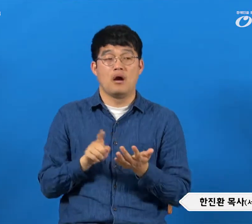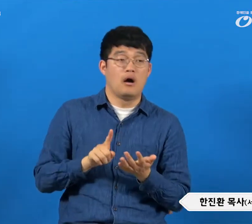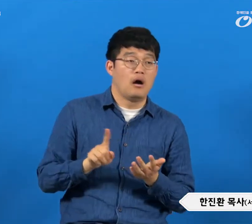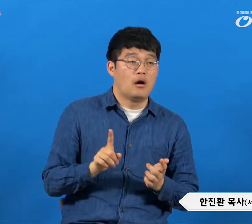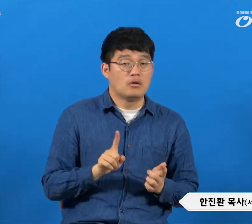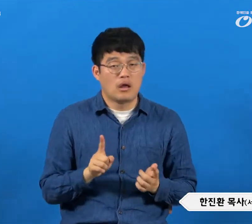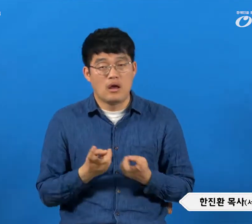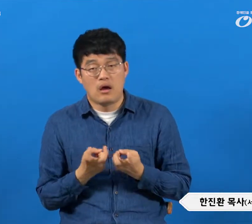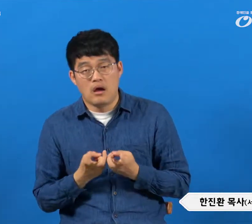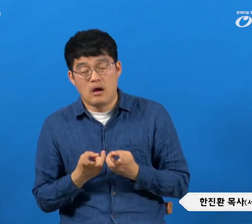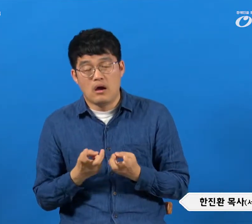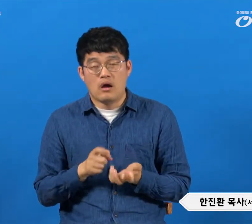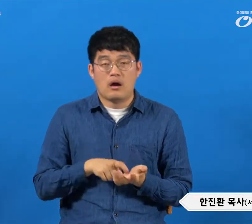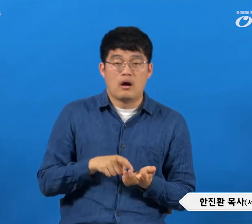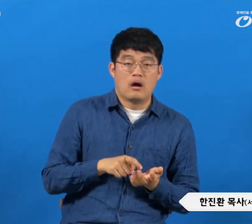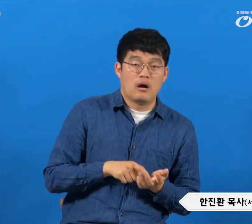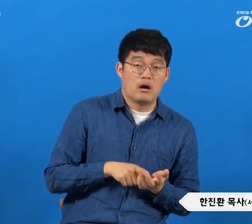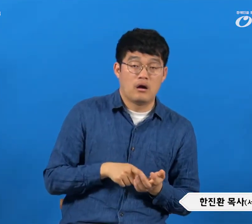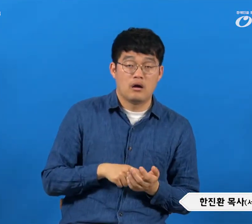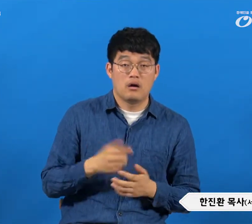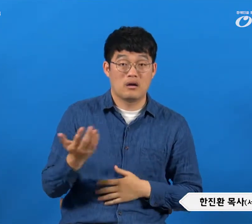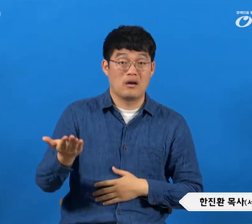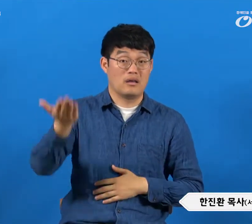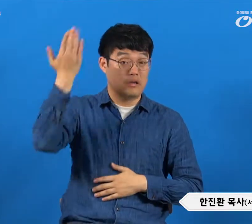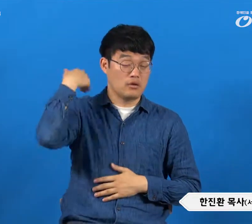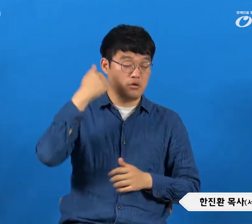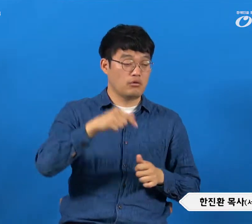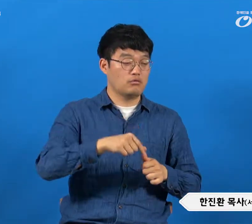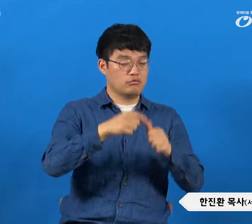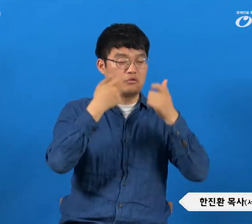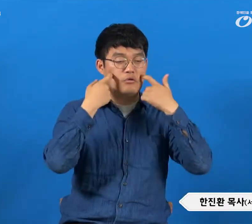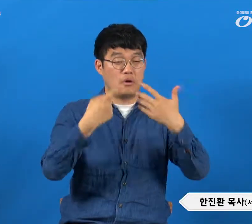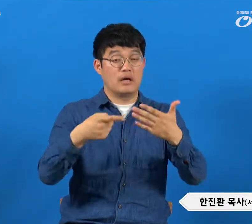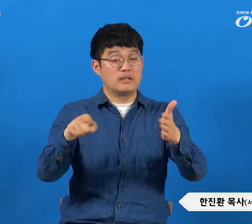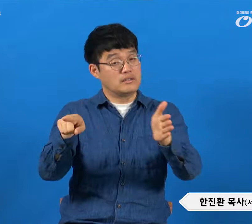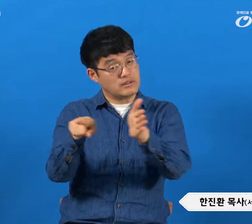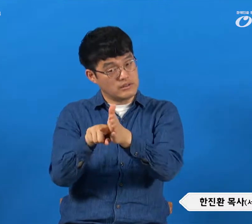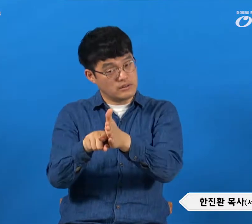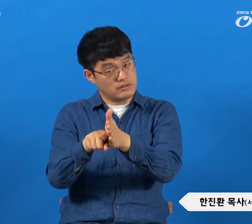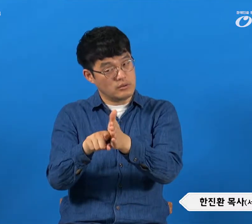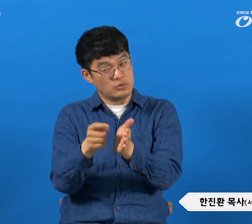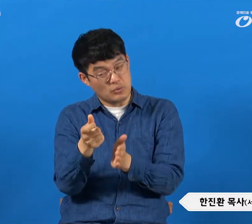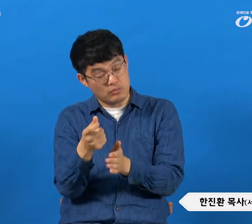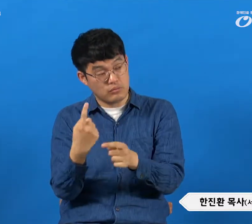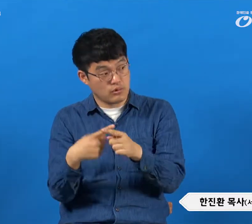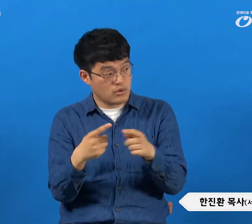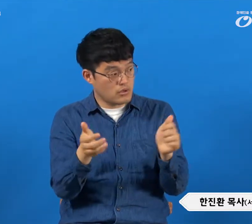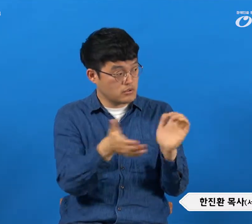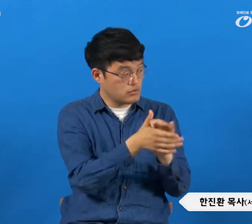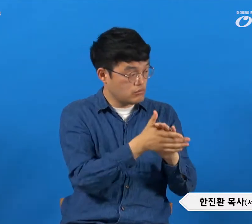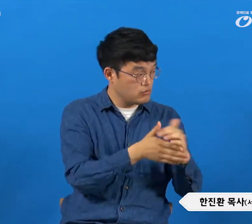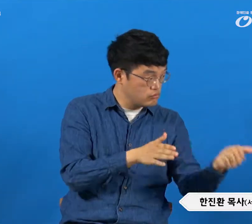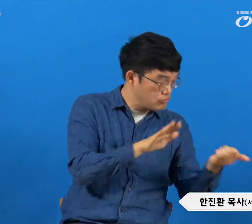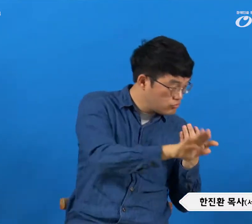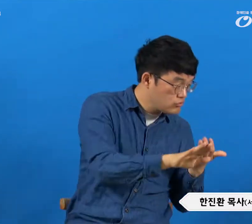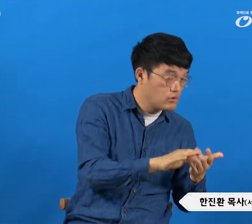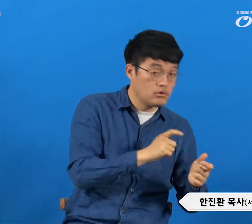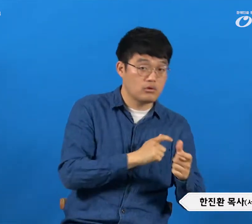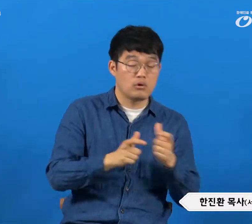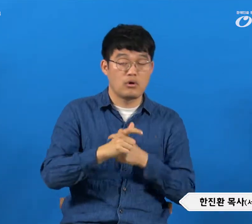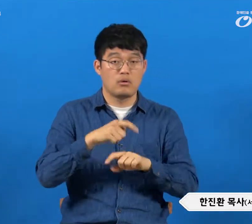마음이 급해졌습니다. 그전까지도 구원의 확신 때문에 고민을 조금 하다가 친구 죽음 때문에 더 마음이